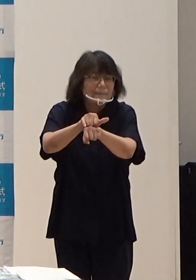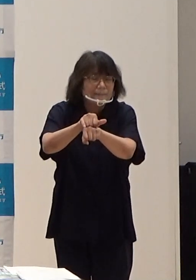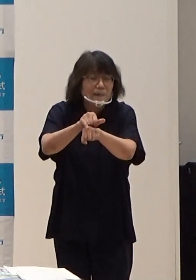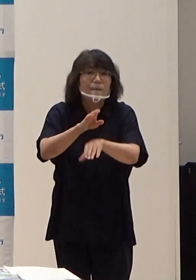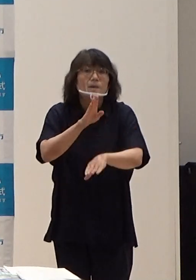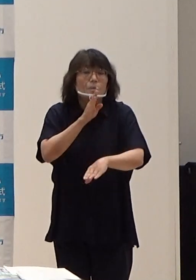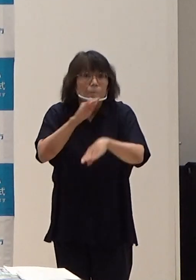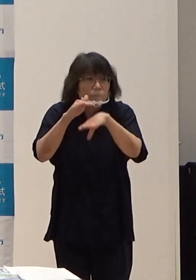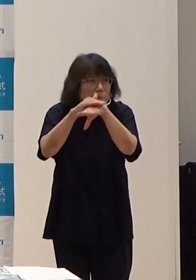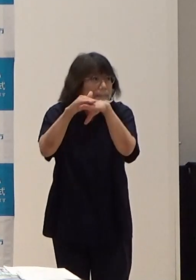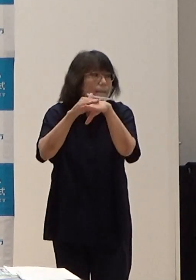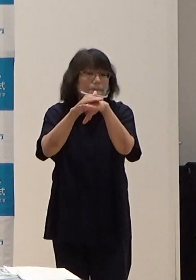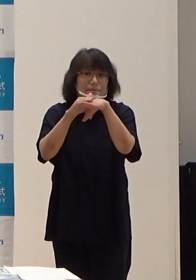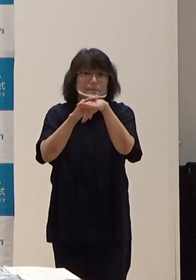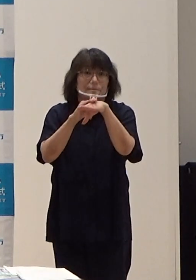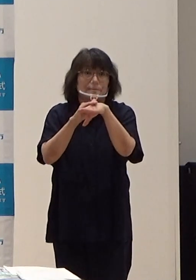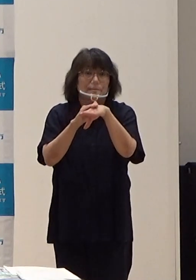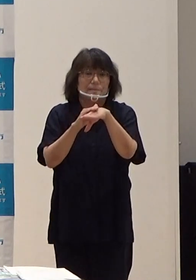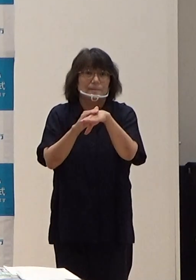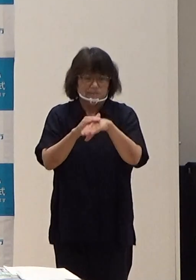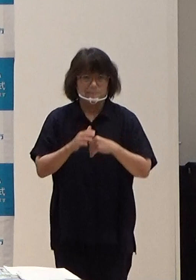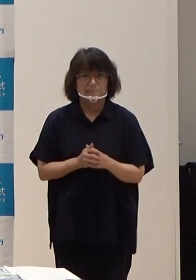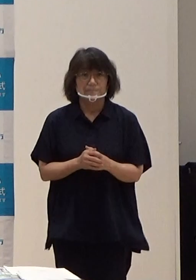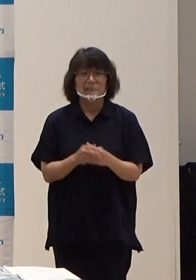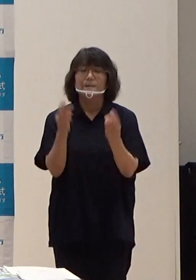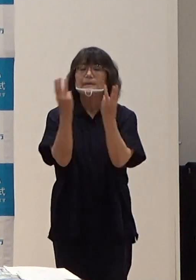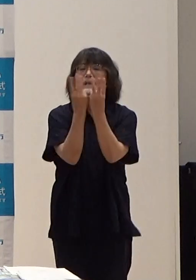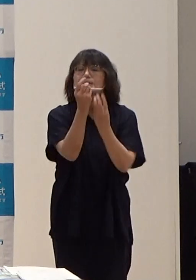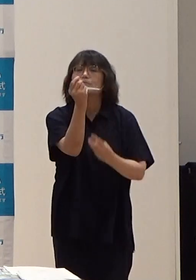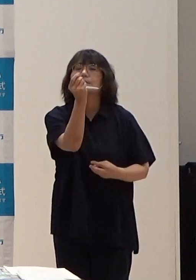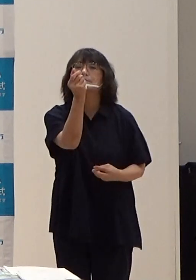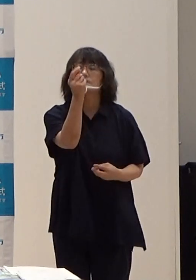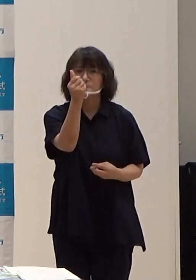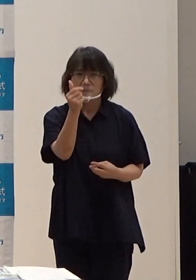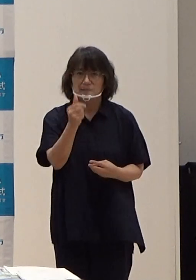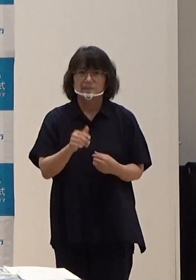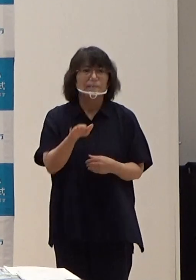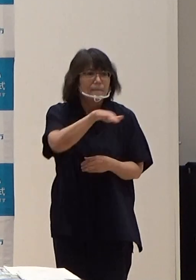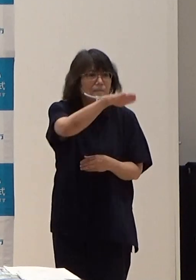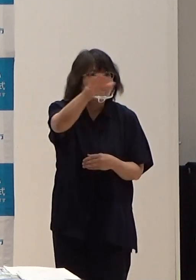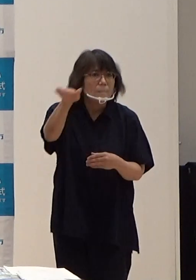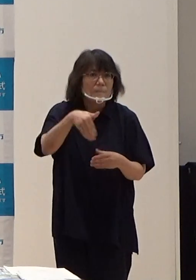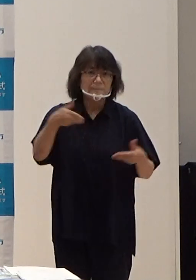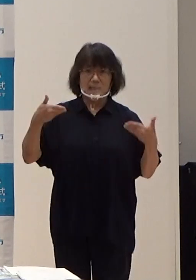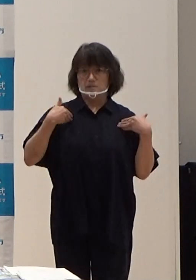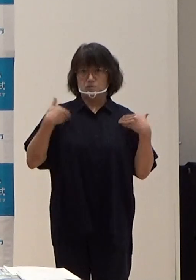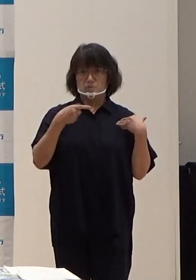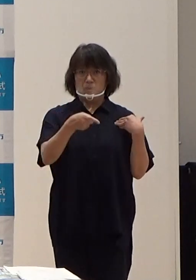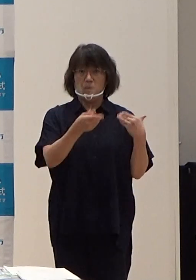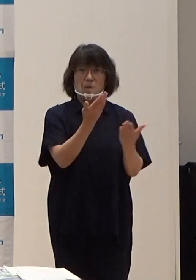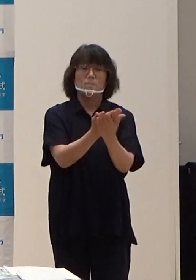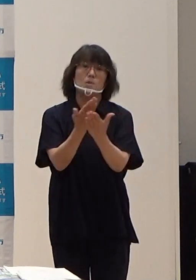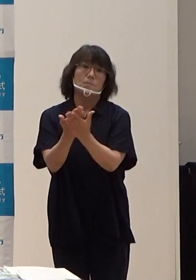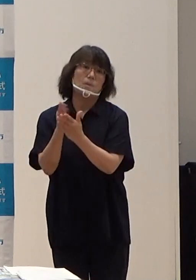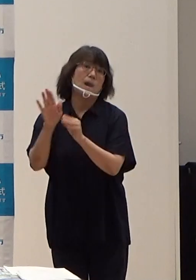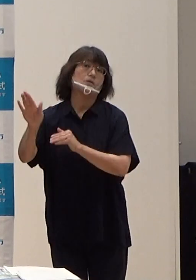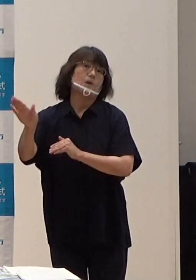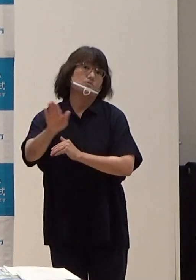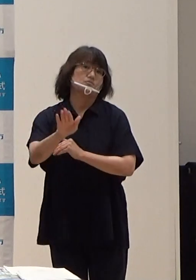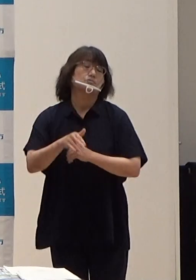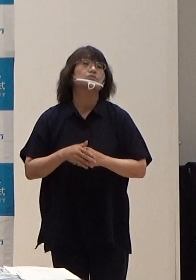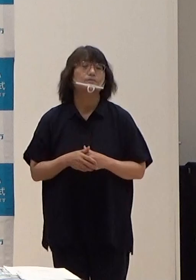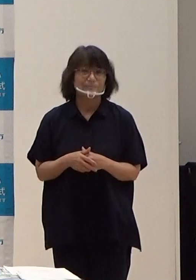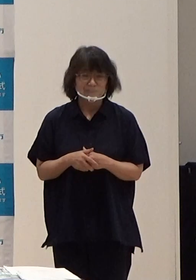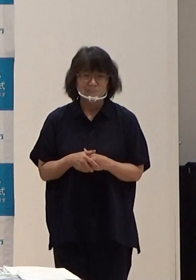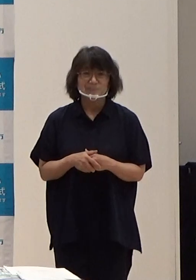絶対数が少ない上に、どの部門においても民間企業においても、あるいは教職員の方々